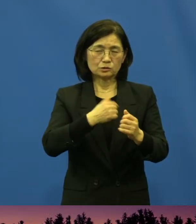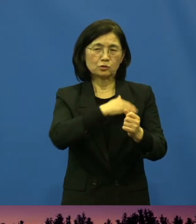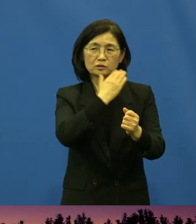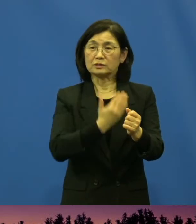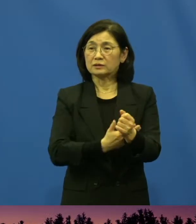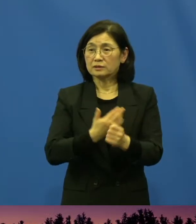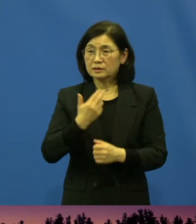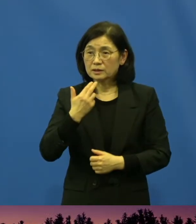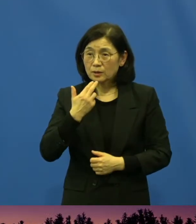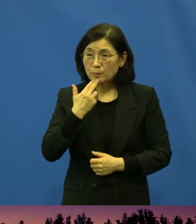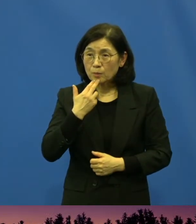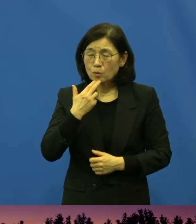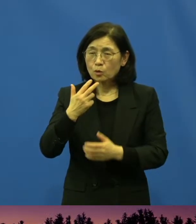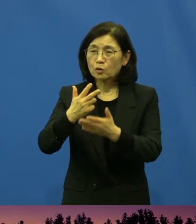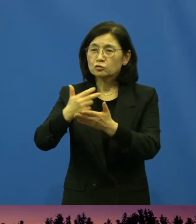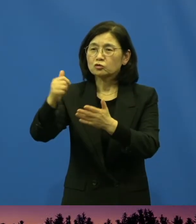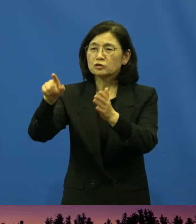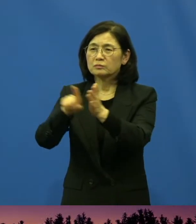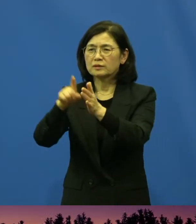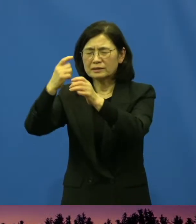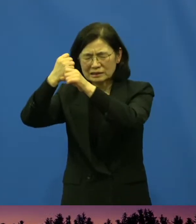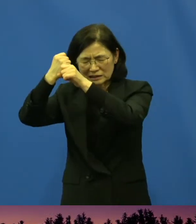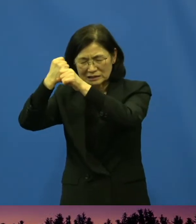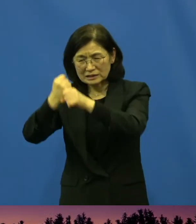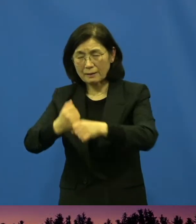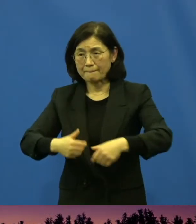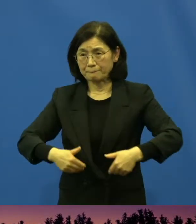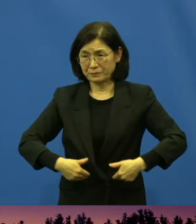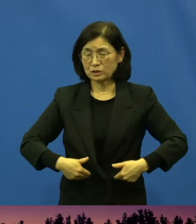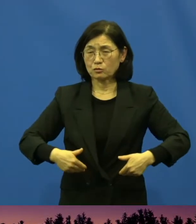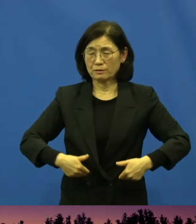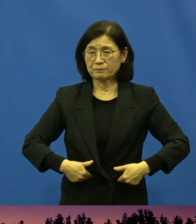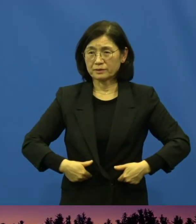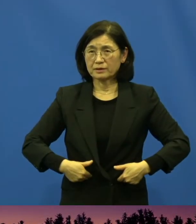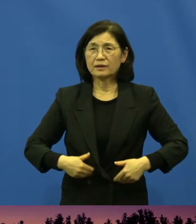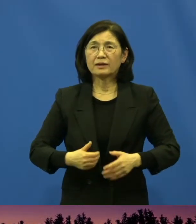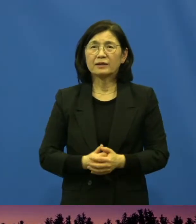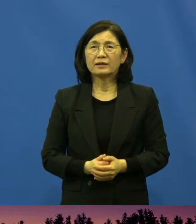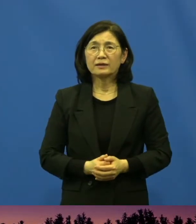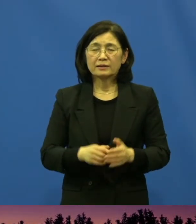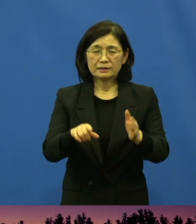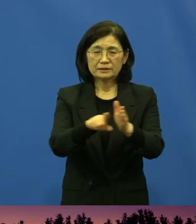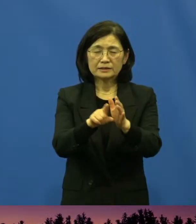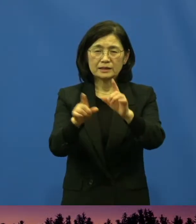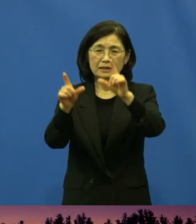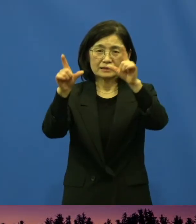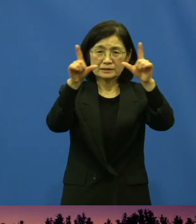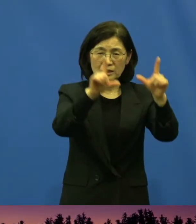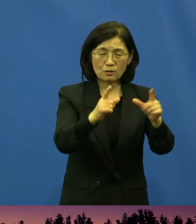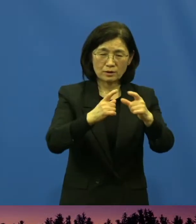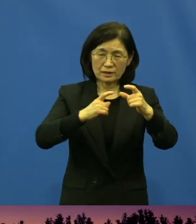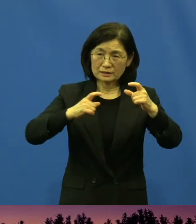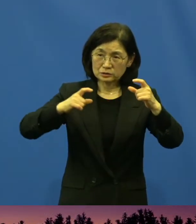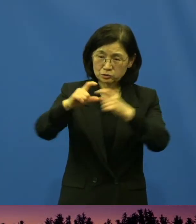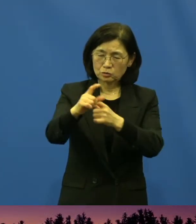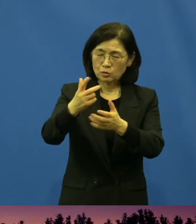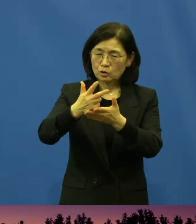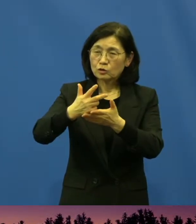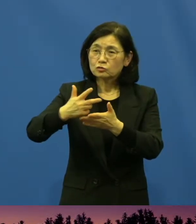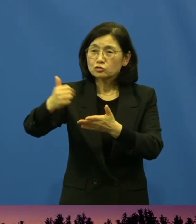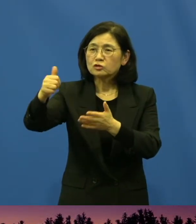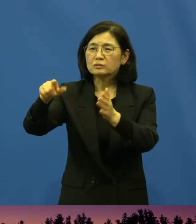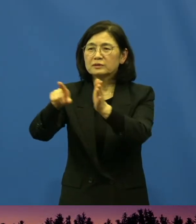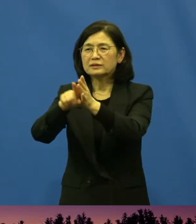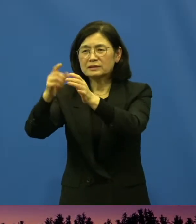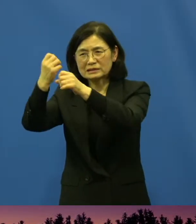철저한 의존적 존재. 누구를요? 하나님을 의지하는. 그래서 신앙생활을 하면 할수록 주님을 더 의존하게